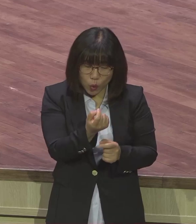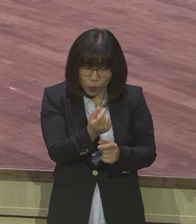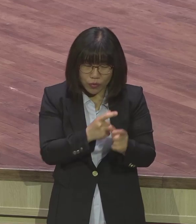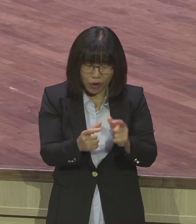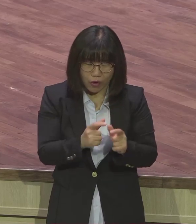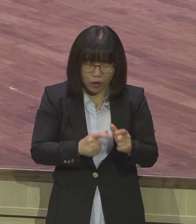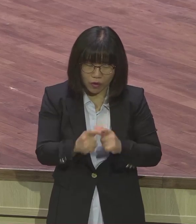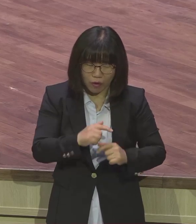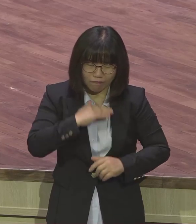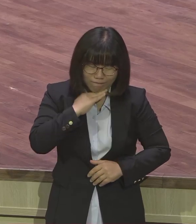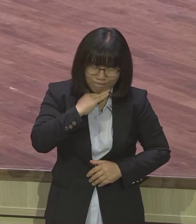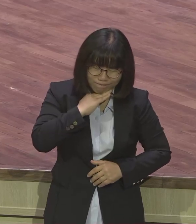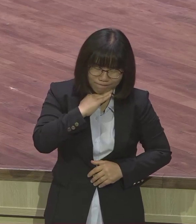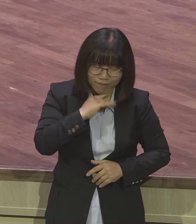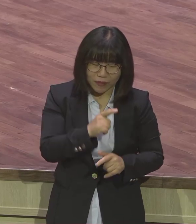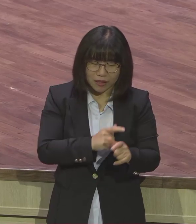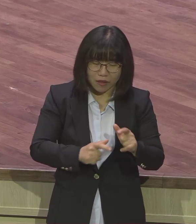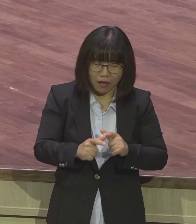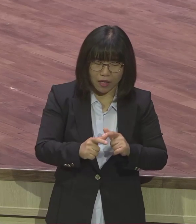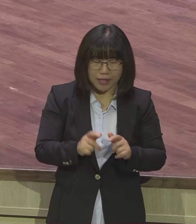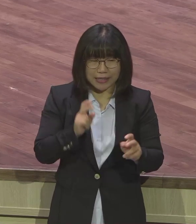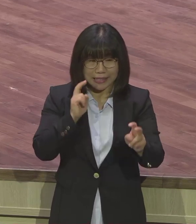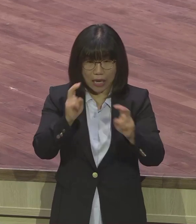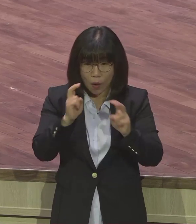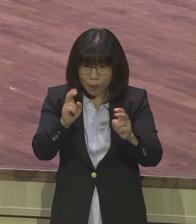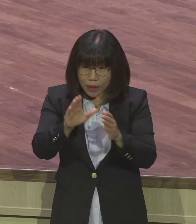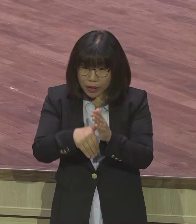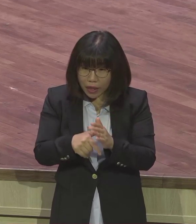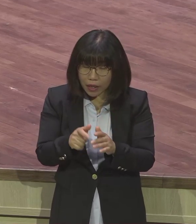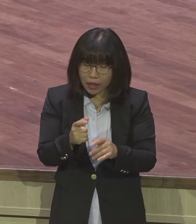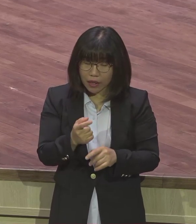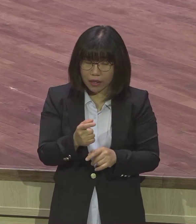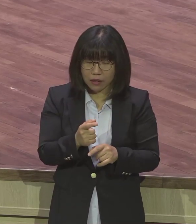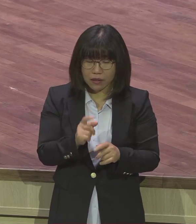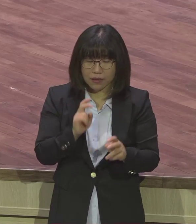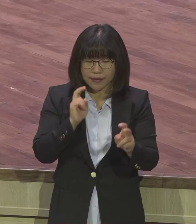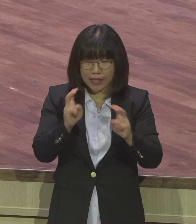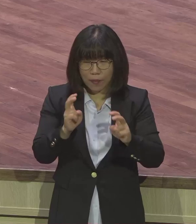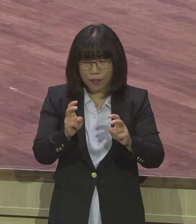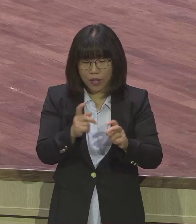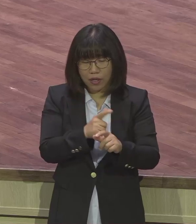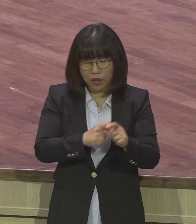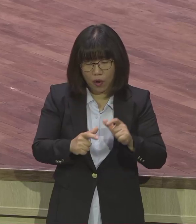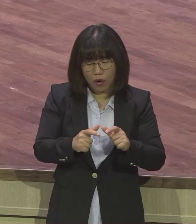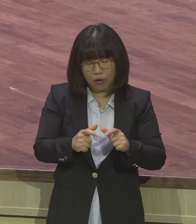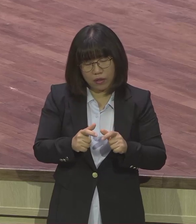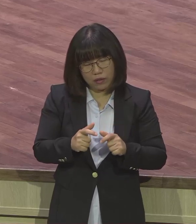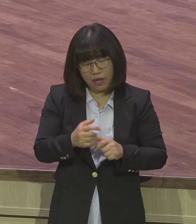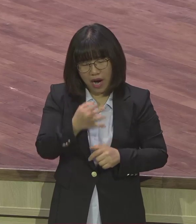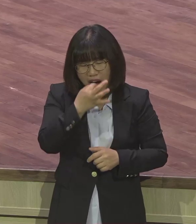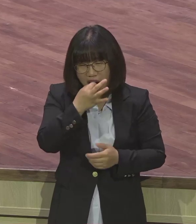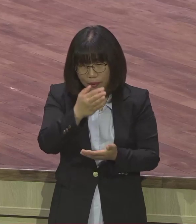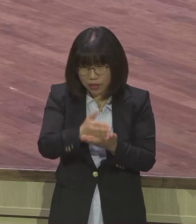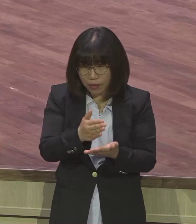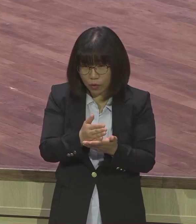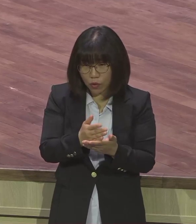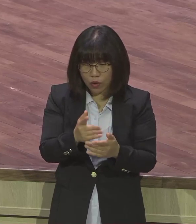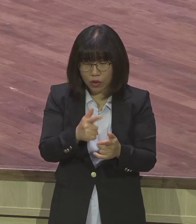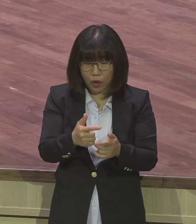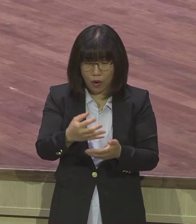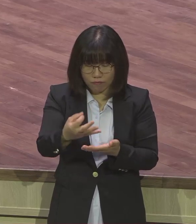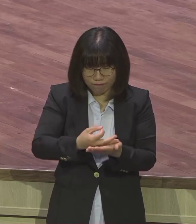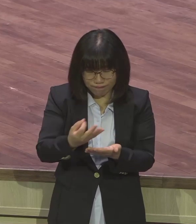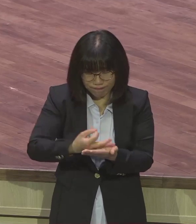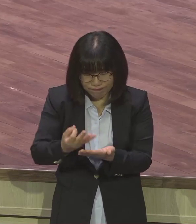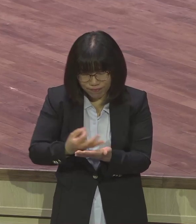조금만 더. 뭐든 사업이란 것은 하다 보면 또 확장되고 또 확장되고 또 해야 되고 어쩔 수 없이 캐파가 또 늘어야 되고 매출이 많아지면